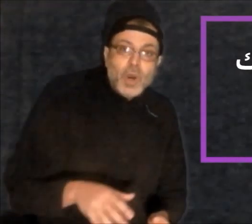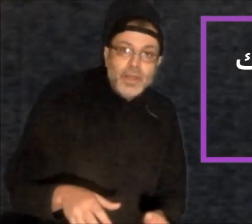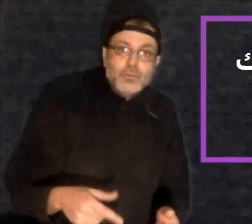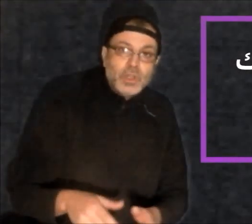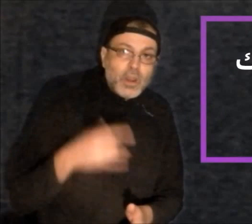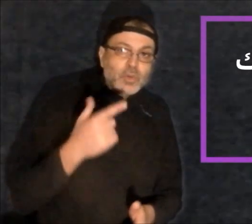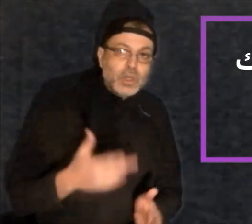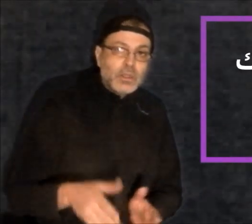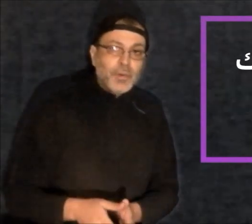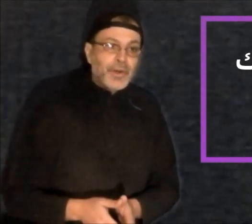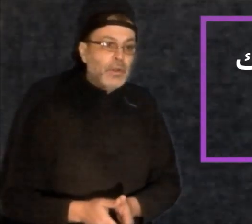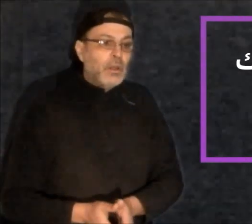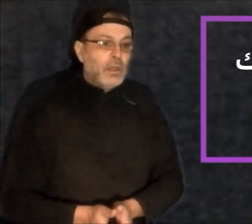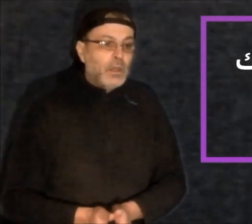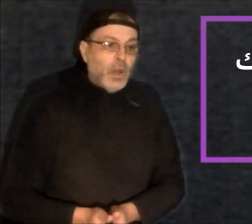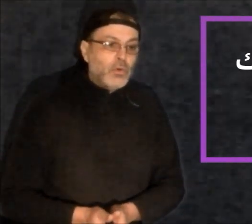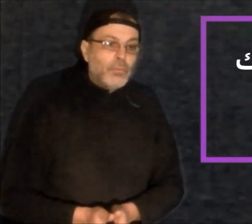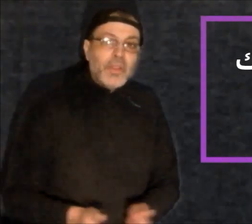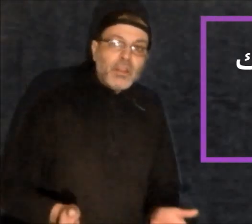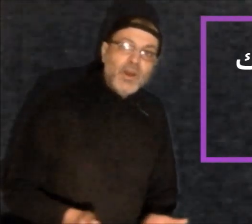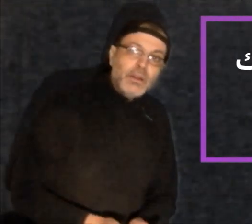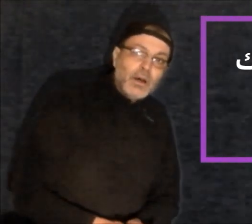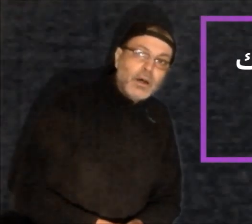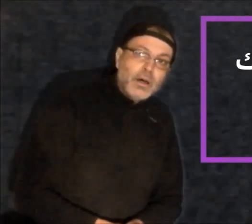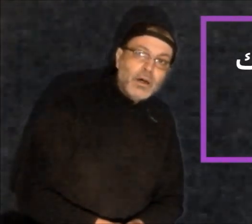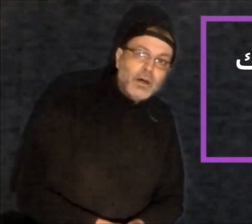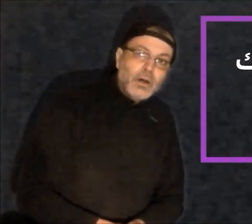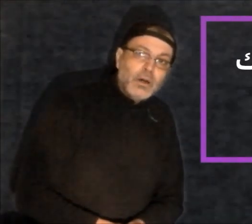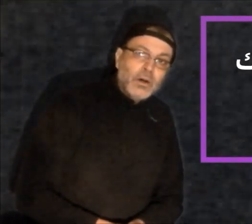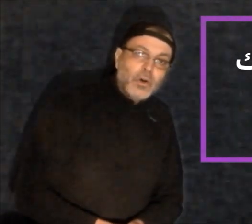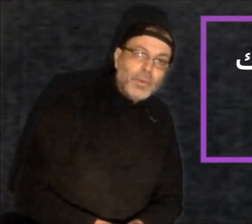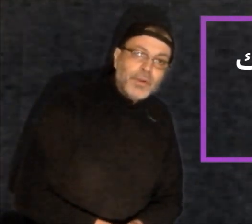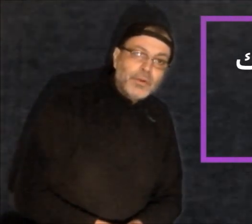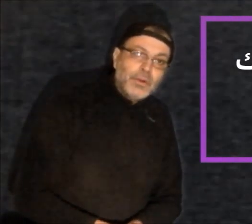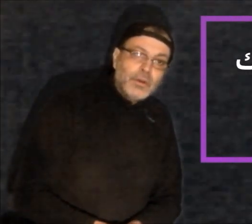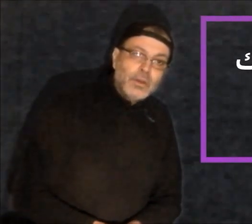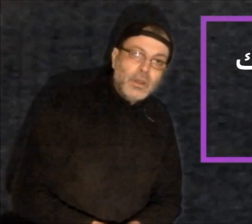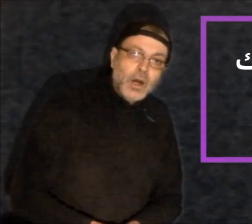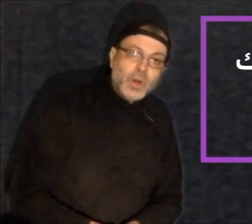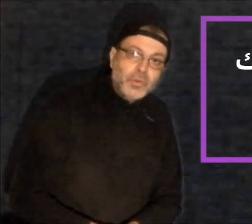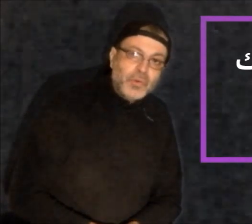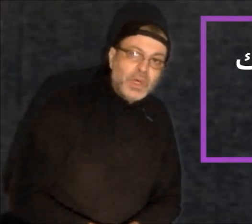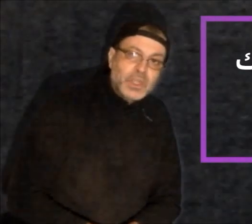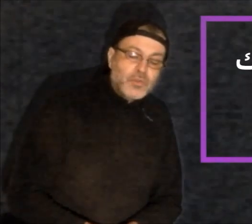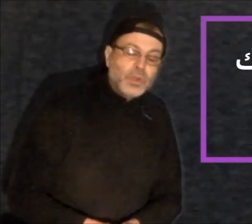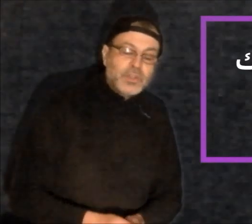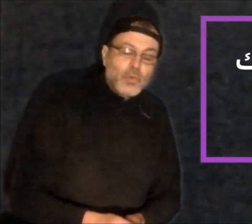أتى واحد وشافوا يا بخمر، قالوا ماذا تفعل يا عمر أو أبو نواس؟